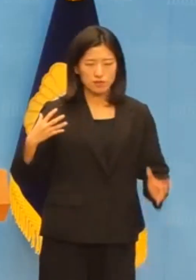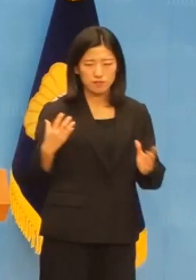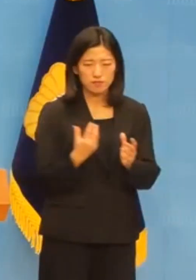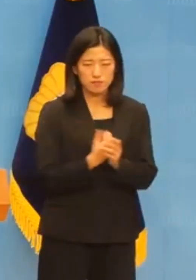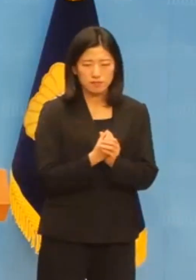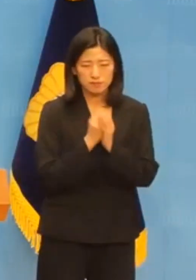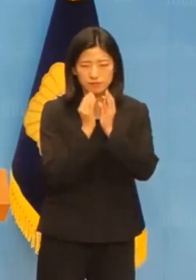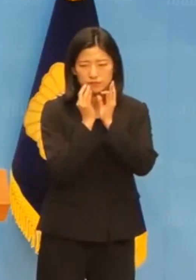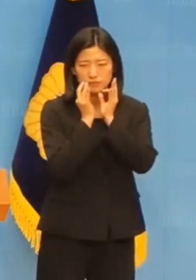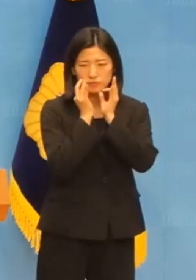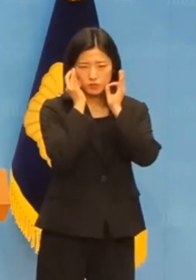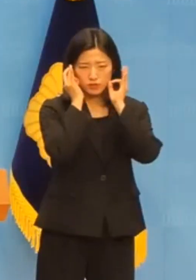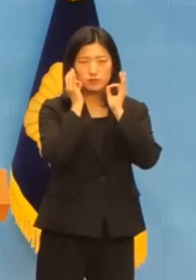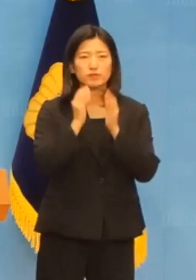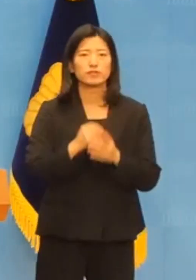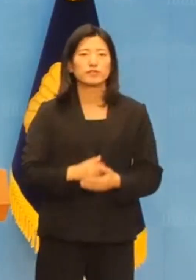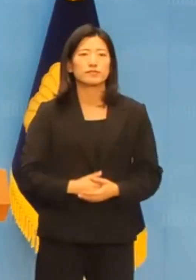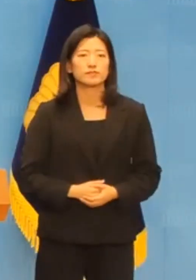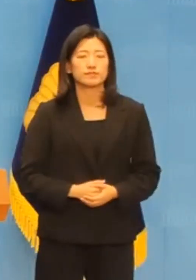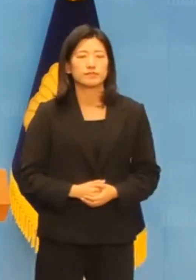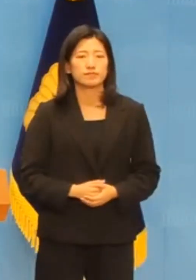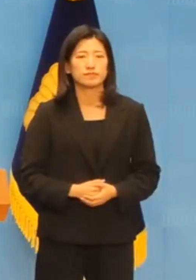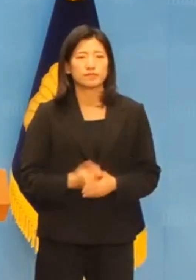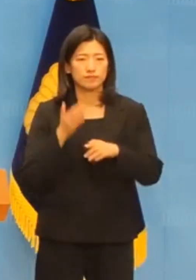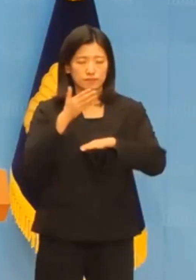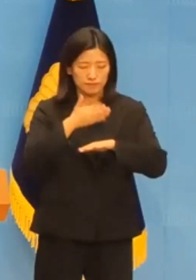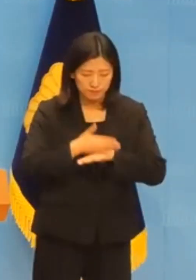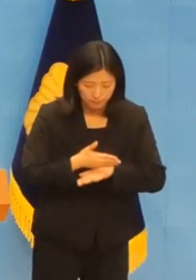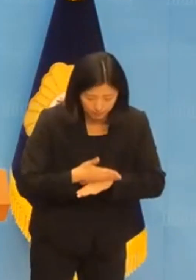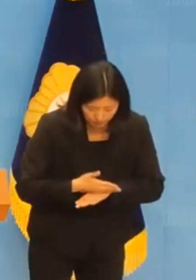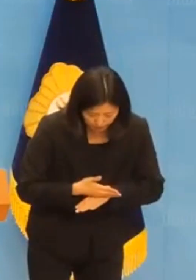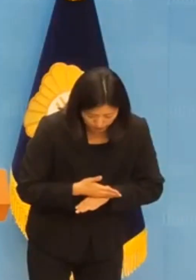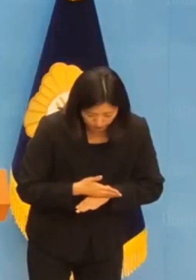끝까지 다하겠습니다. 감사합니다.